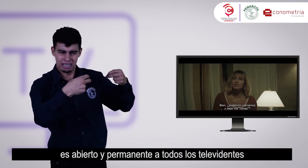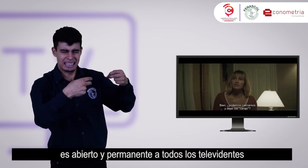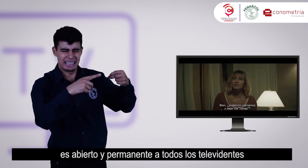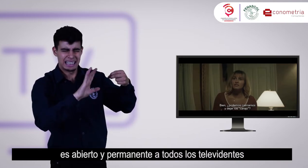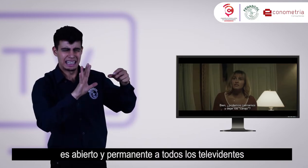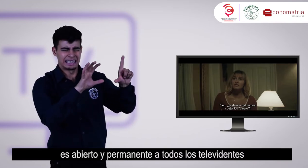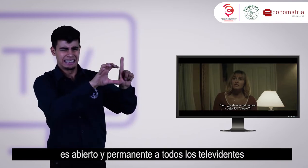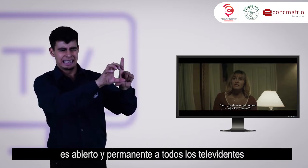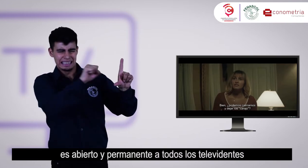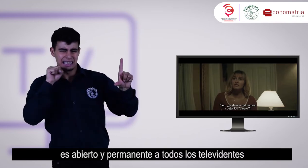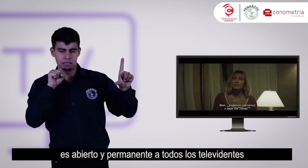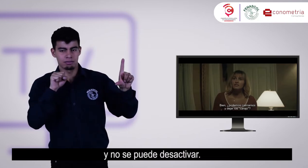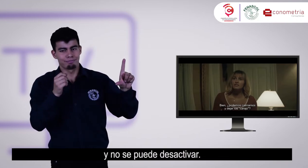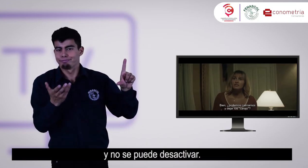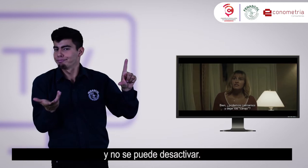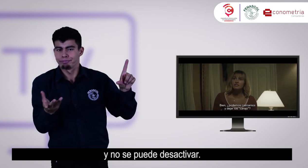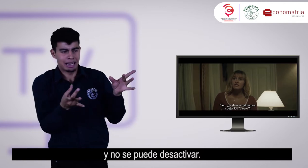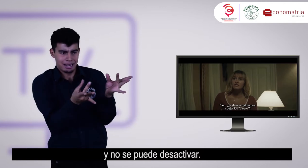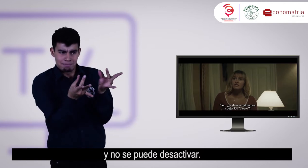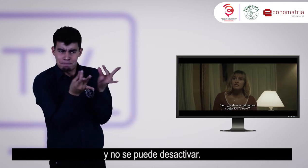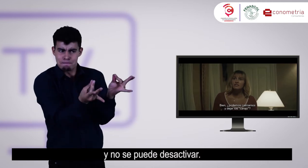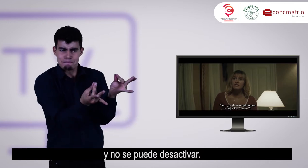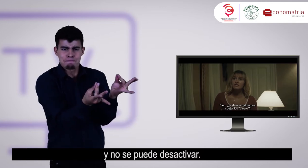a todos los televidentes y no se puede desactivar.